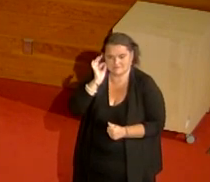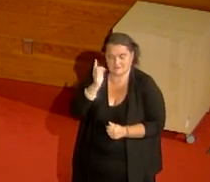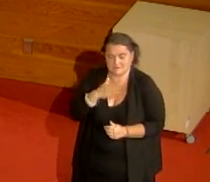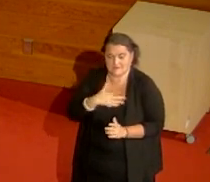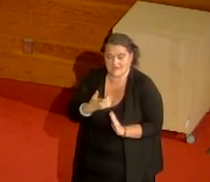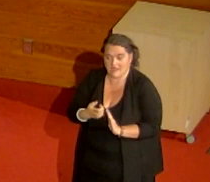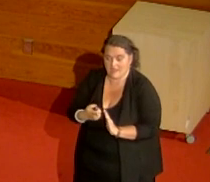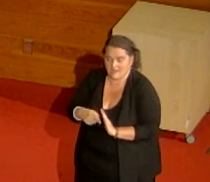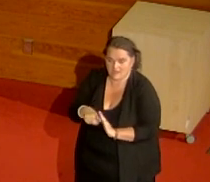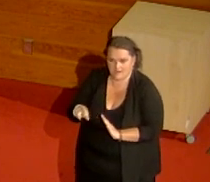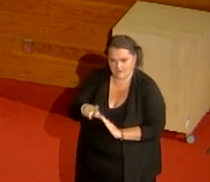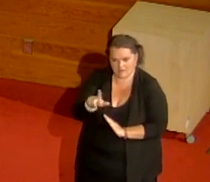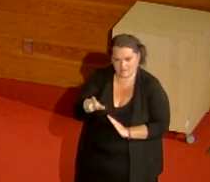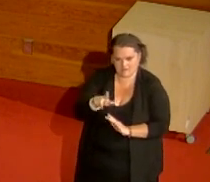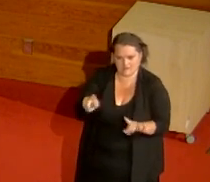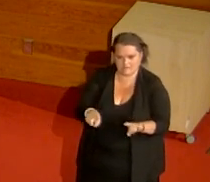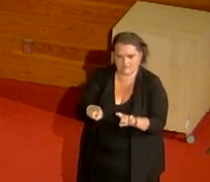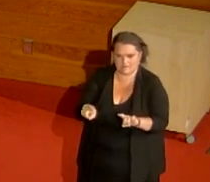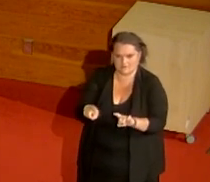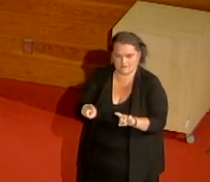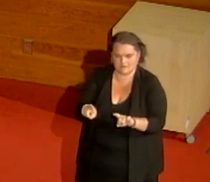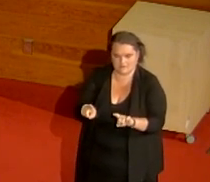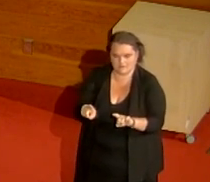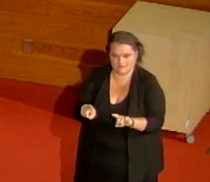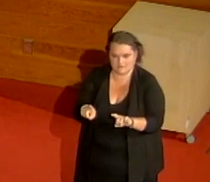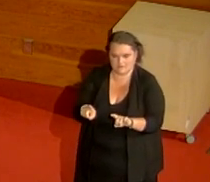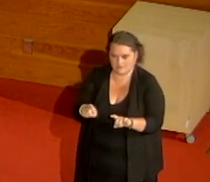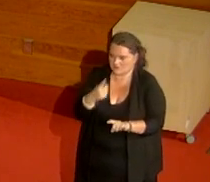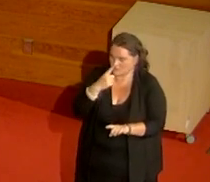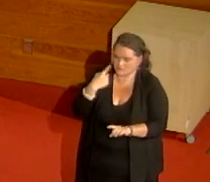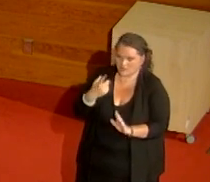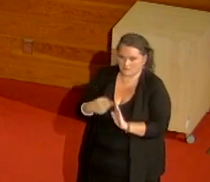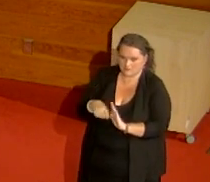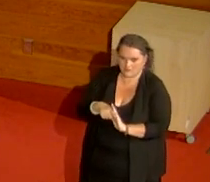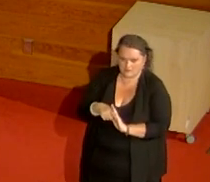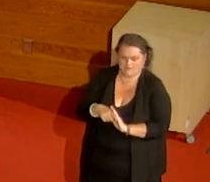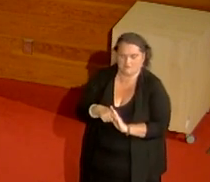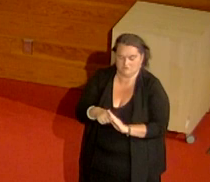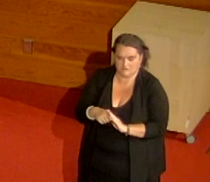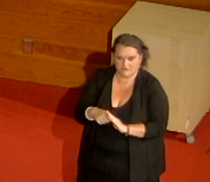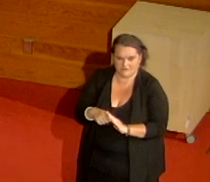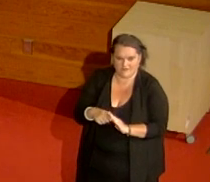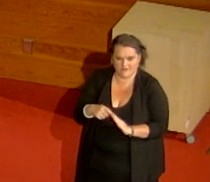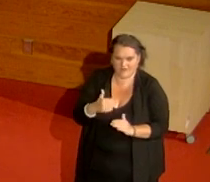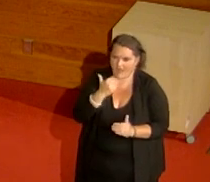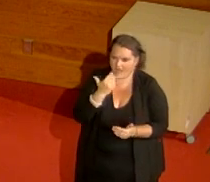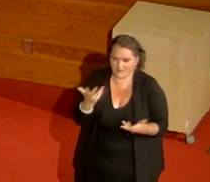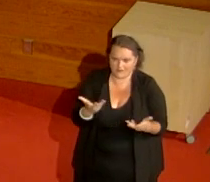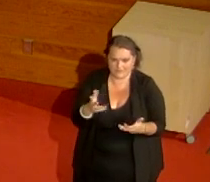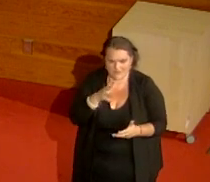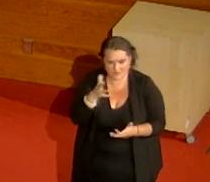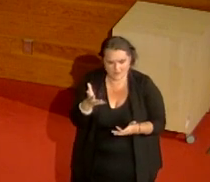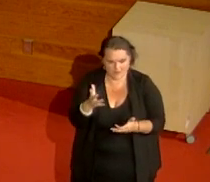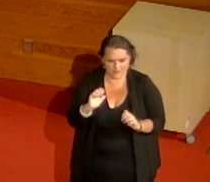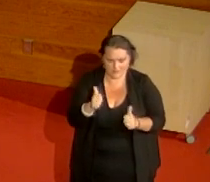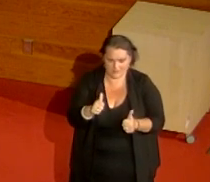licenciatura en la licenciatura en informática y que habrían ido el año anterior Pues en este caso algo debió pasar porque en esos form arios en